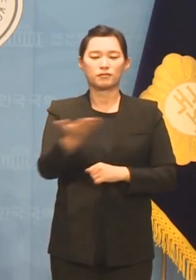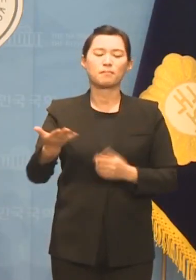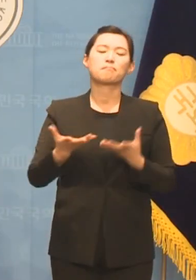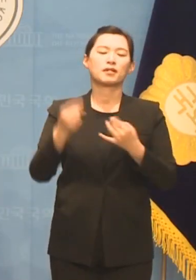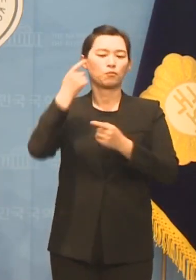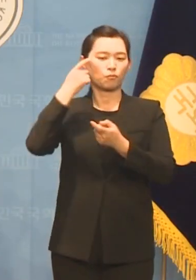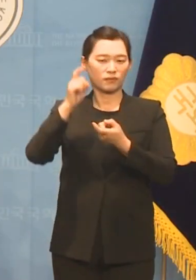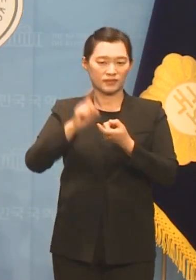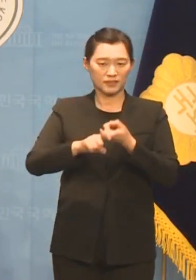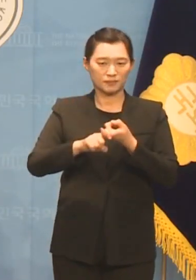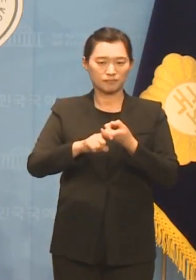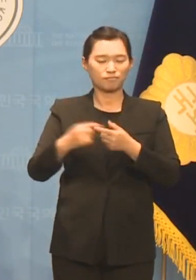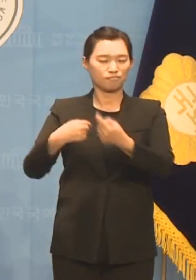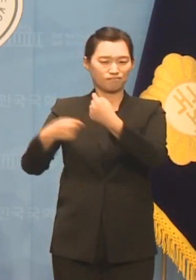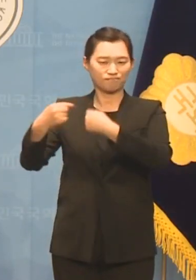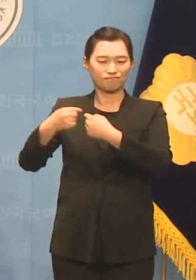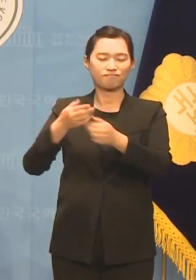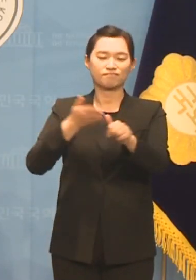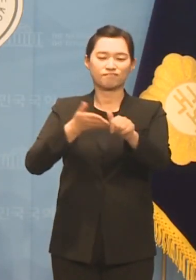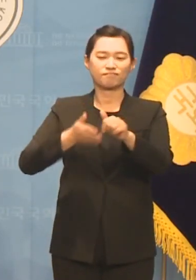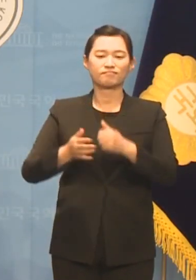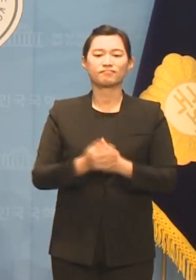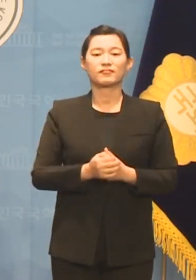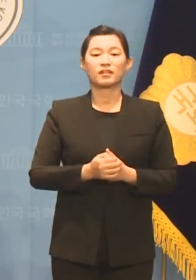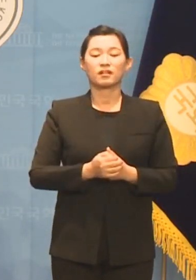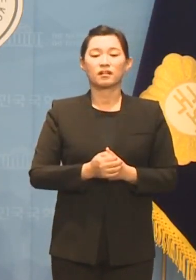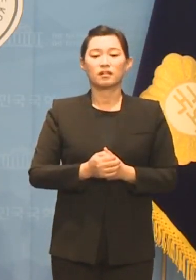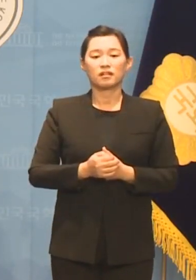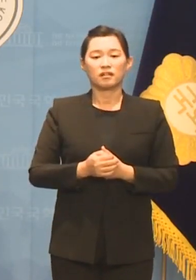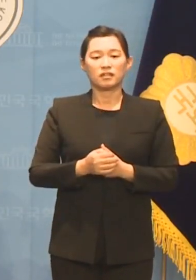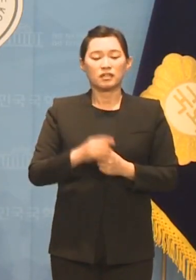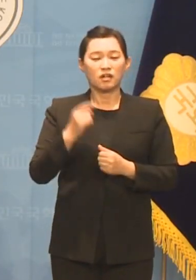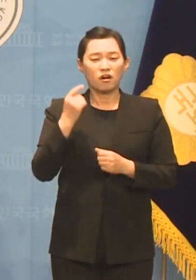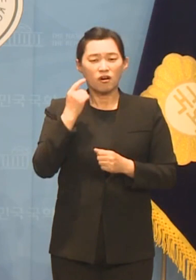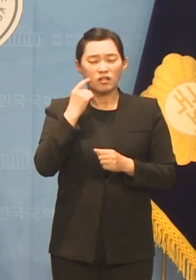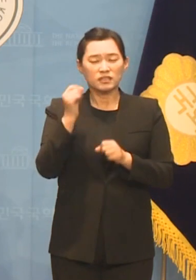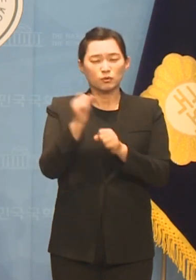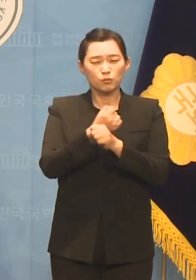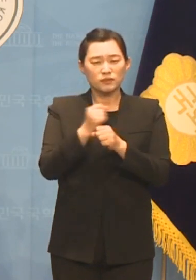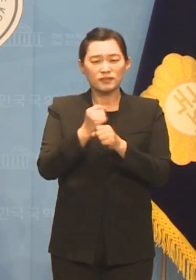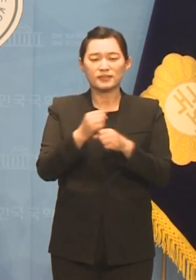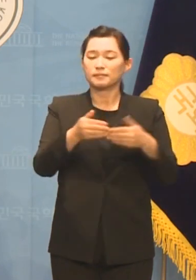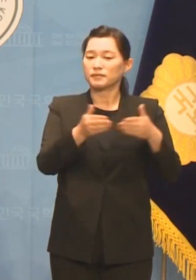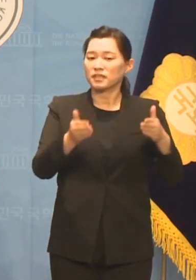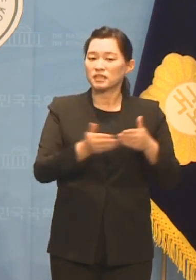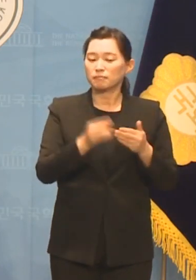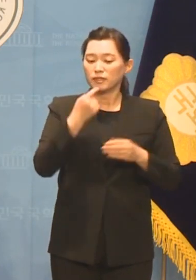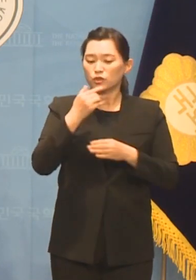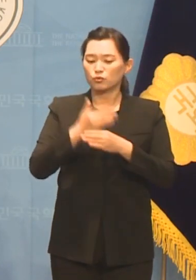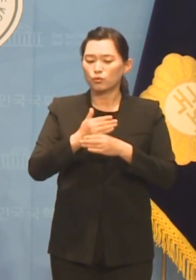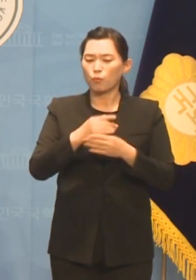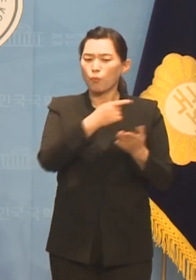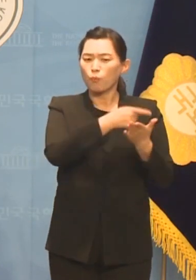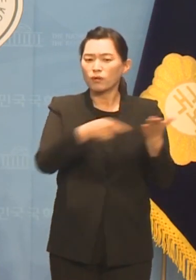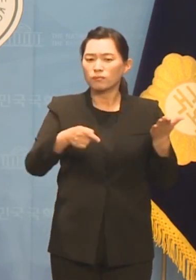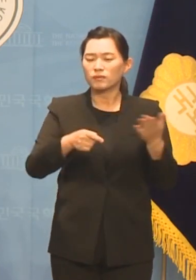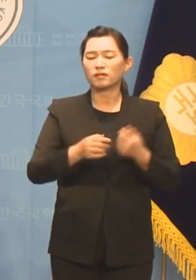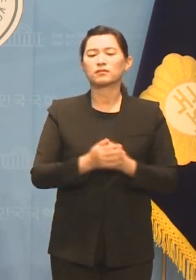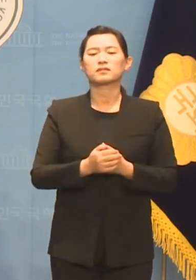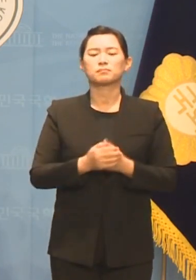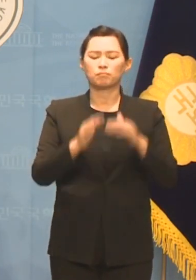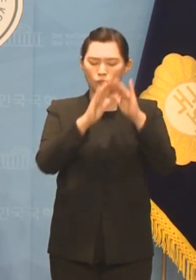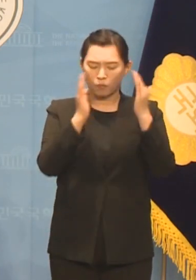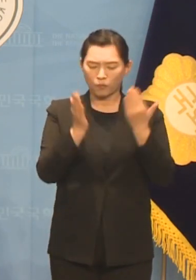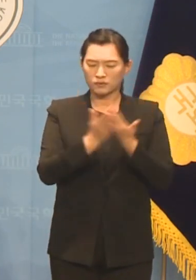많은 관심과 제보 부탁드립니다. 더불어민주당 허위조작 감시단은 민주주의를 훼손하고 극단주의를 조장하는